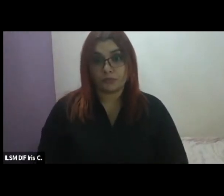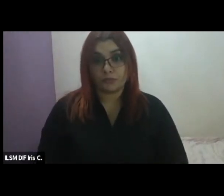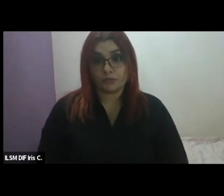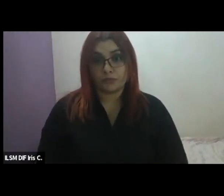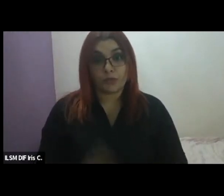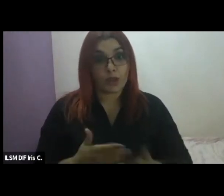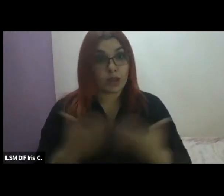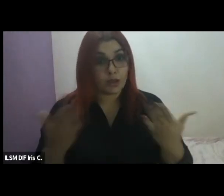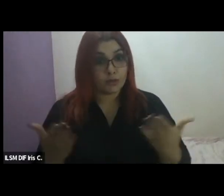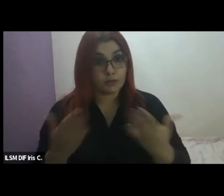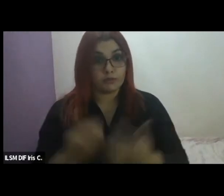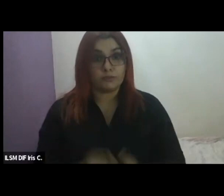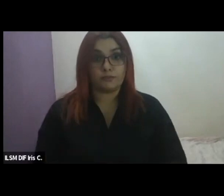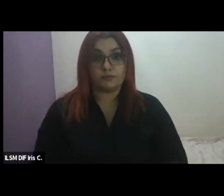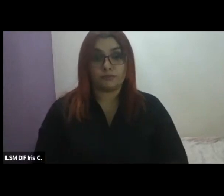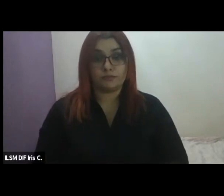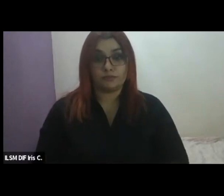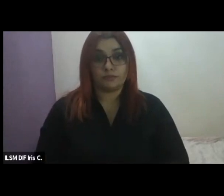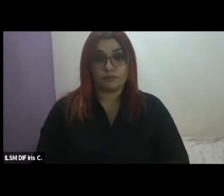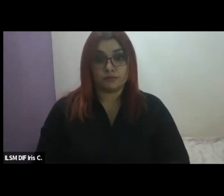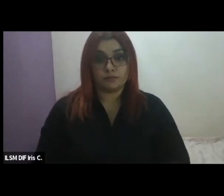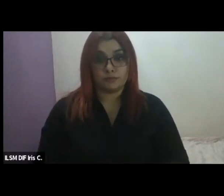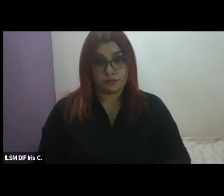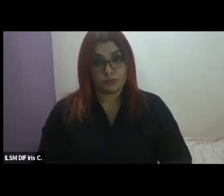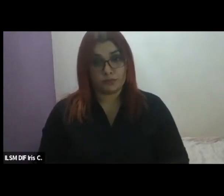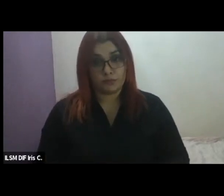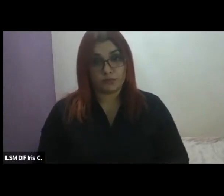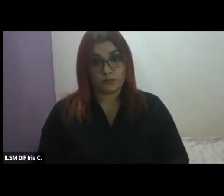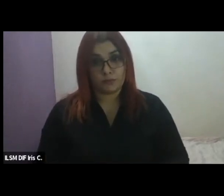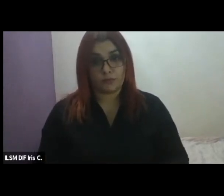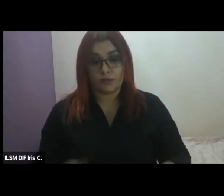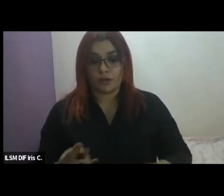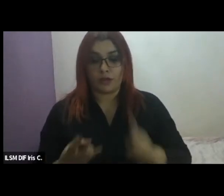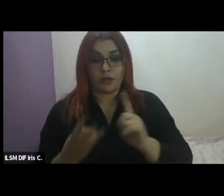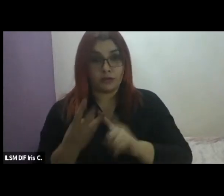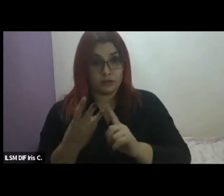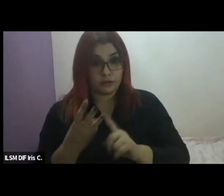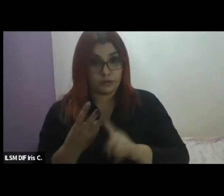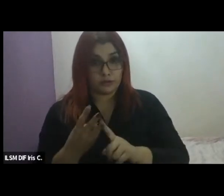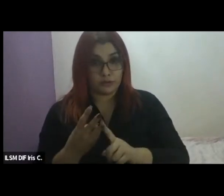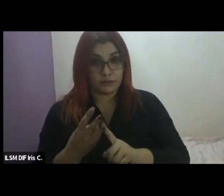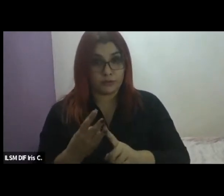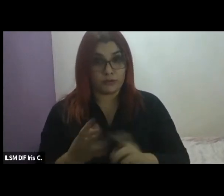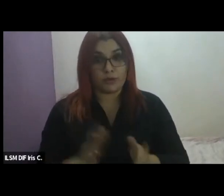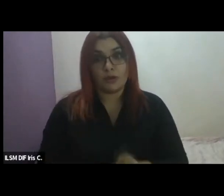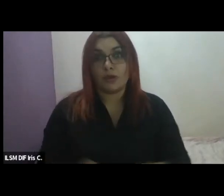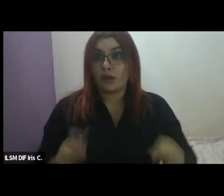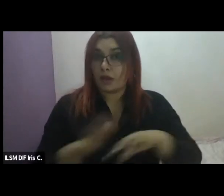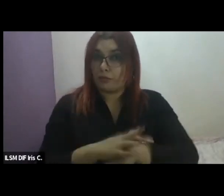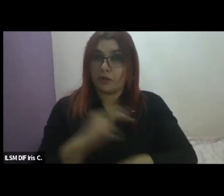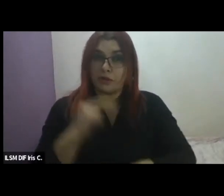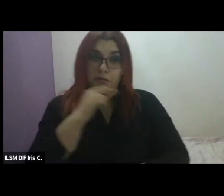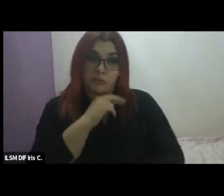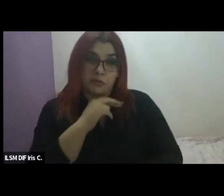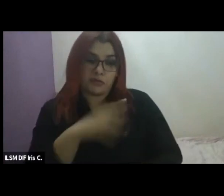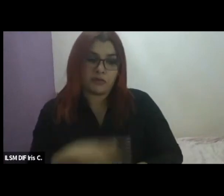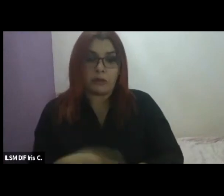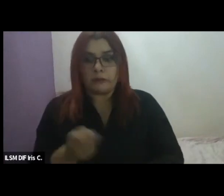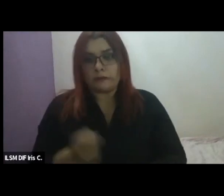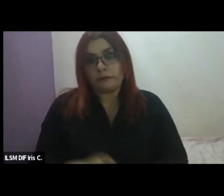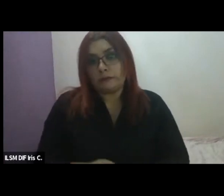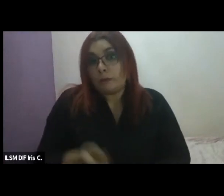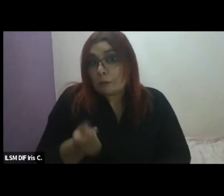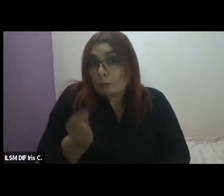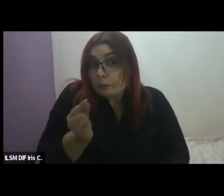Ahora voy a pasar a la tercera parte para que no me coma el tiempo. Llevo 36 minutos de exposición y me quedan